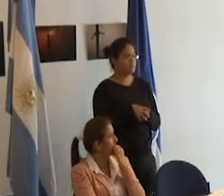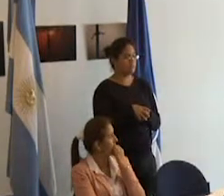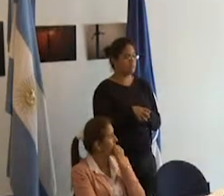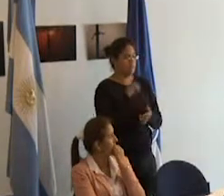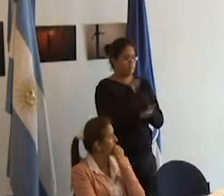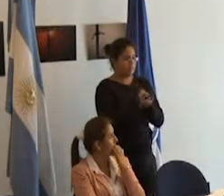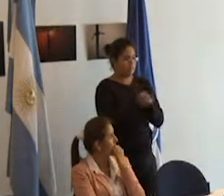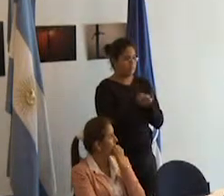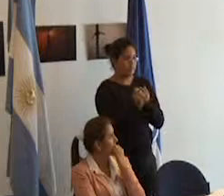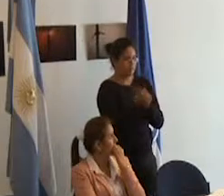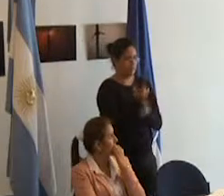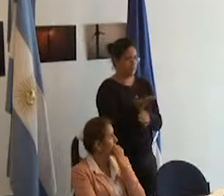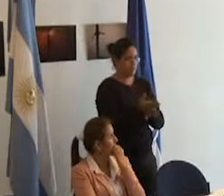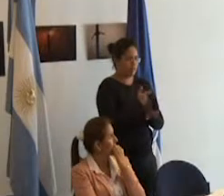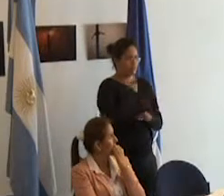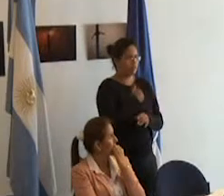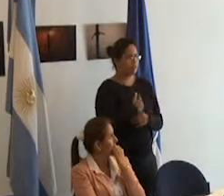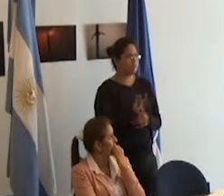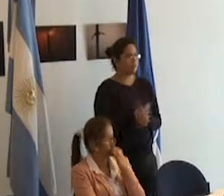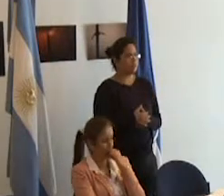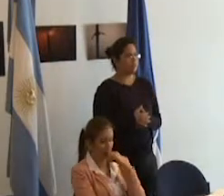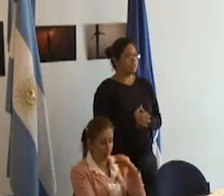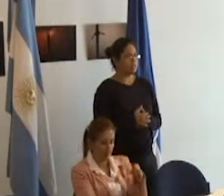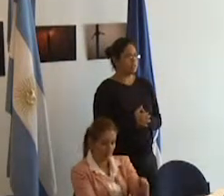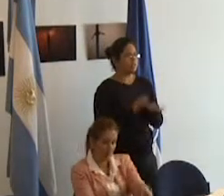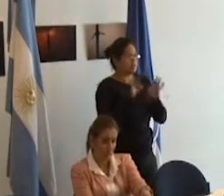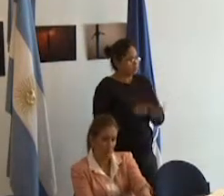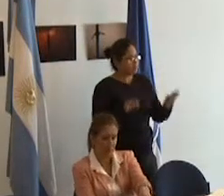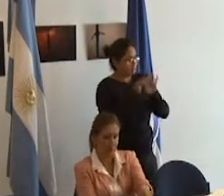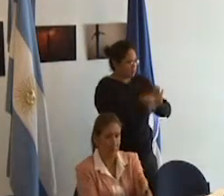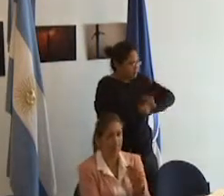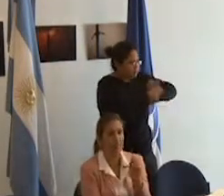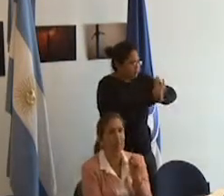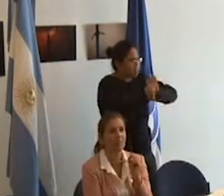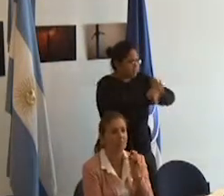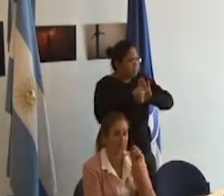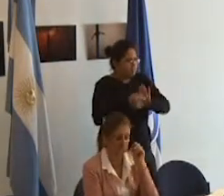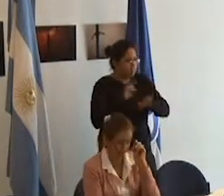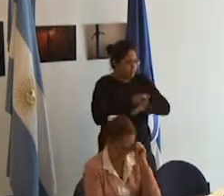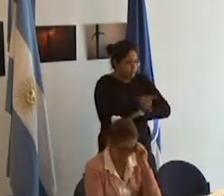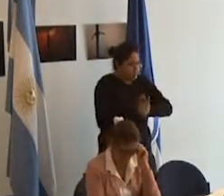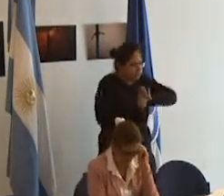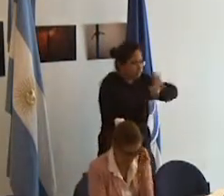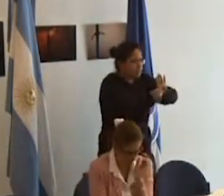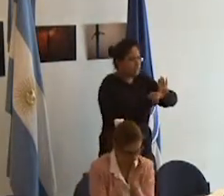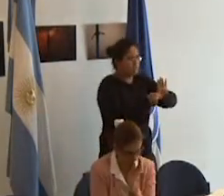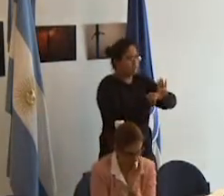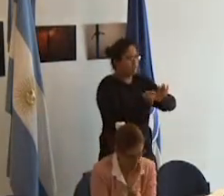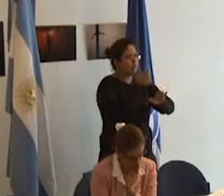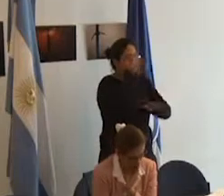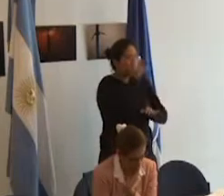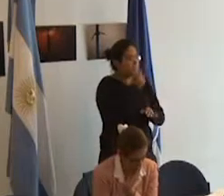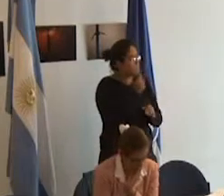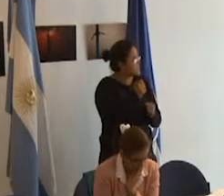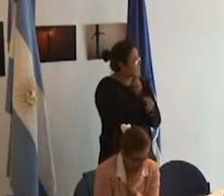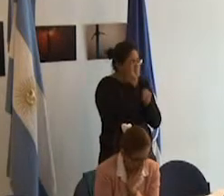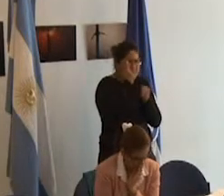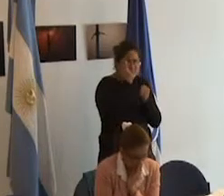desde la pregunta que se me formula, creo que es necesario dejar visibilizar, porque creo que el principal problema de la